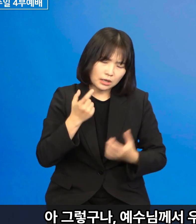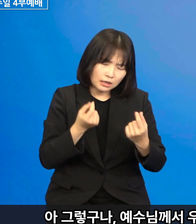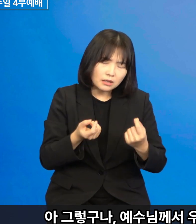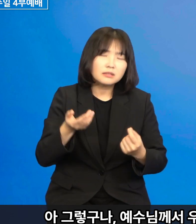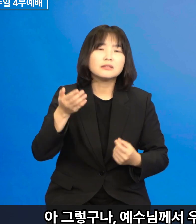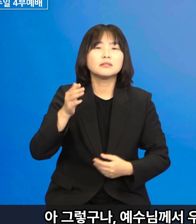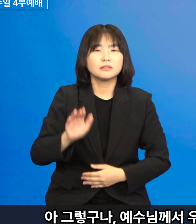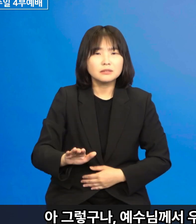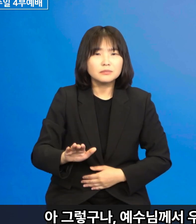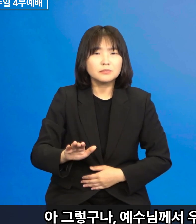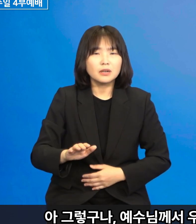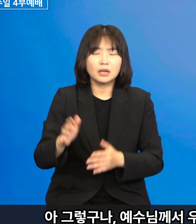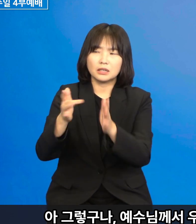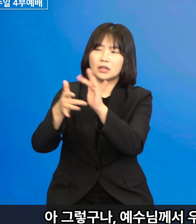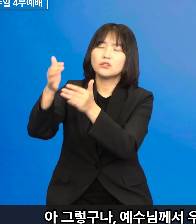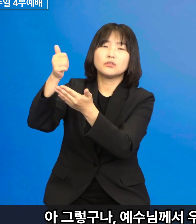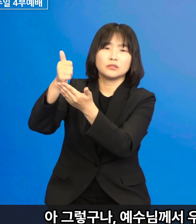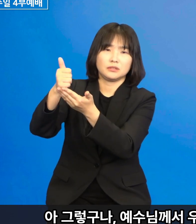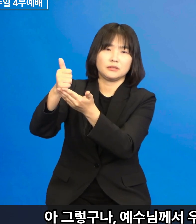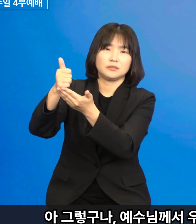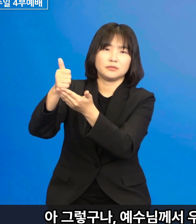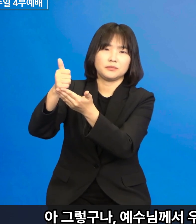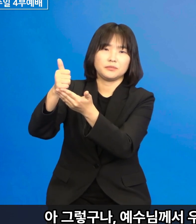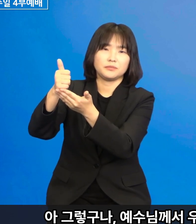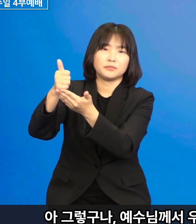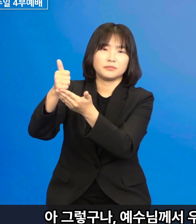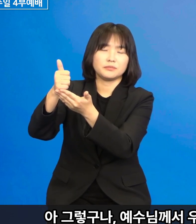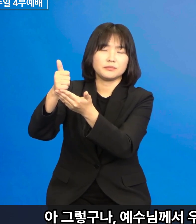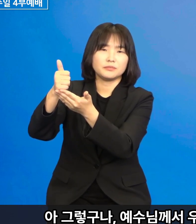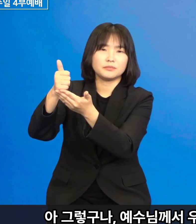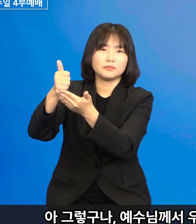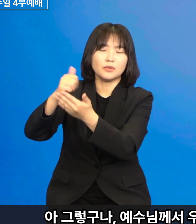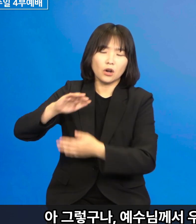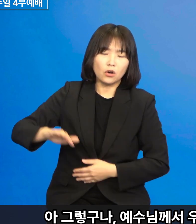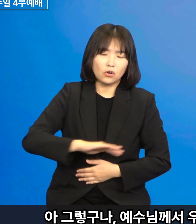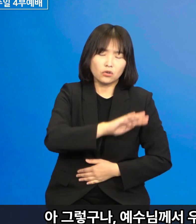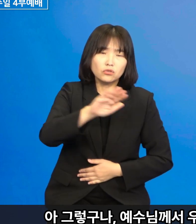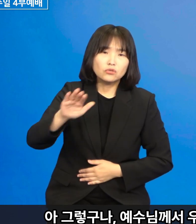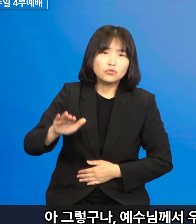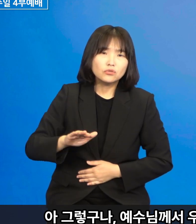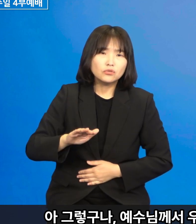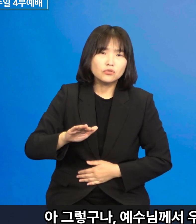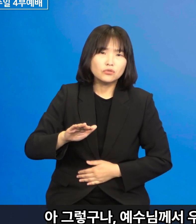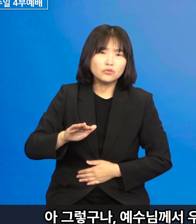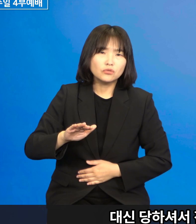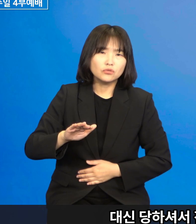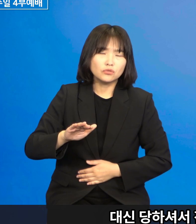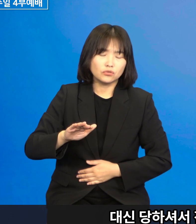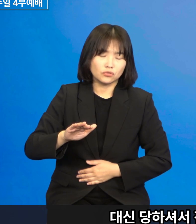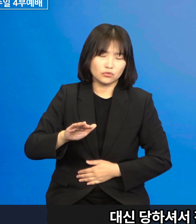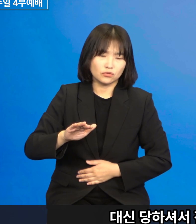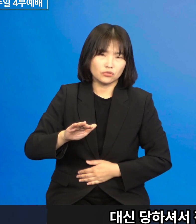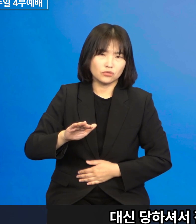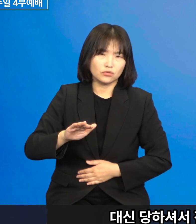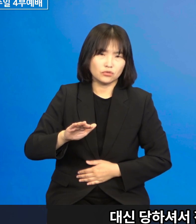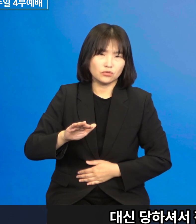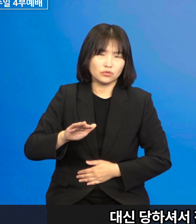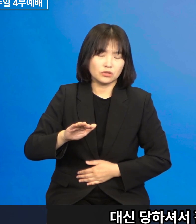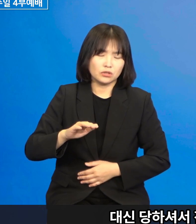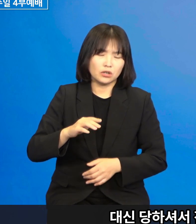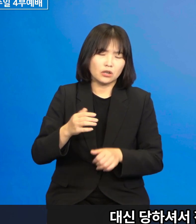그렇구나, 예수님께서 우리가 죽어야 될 그 사울의 죽음을 대신